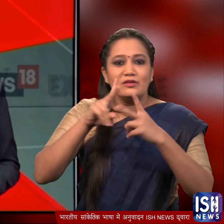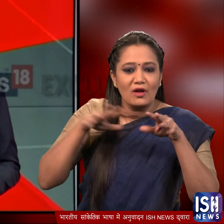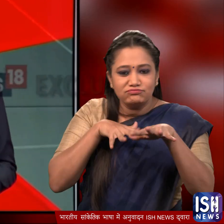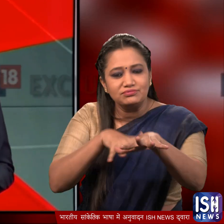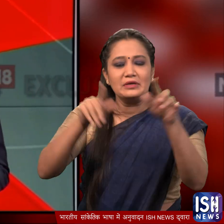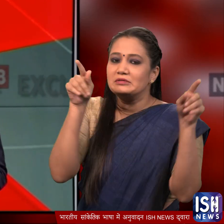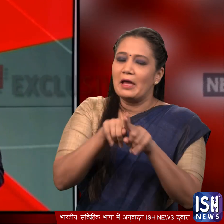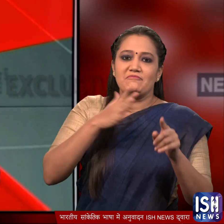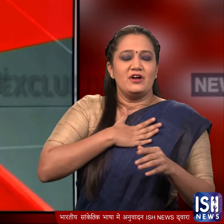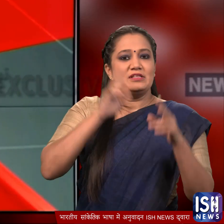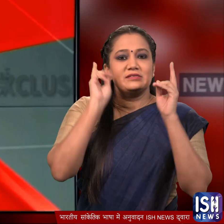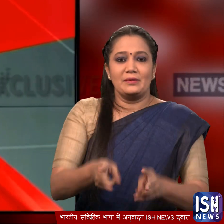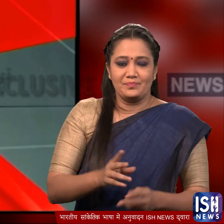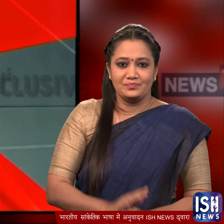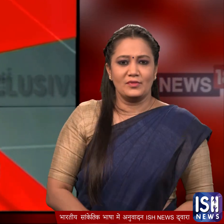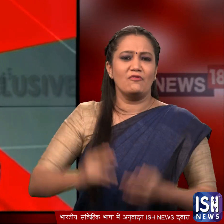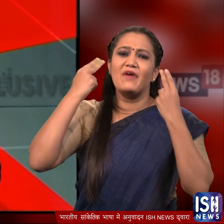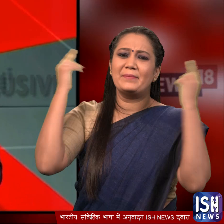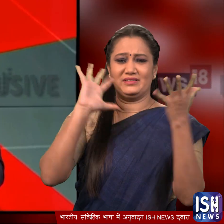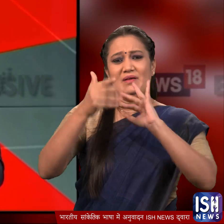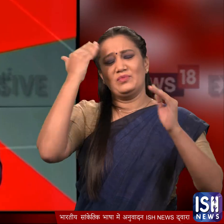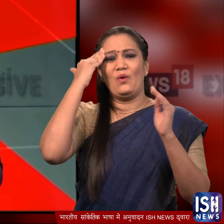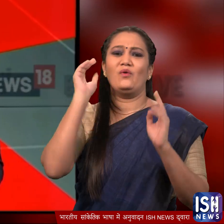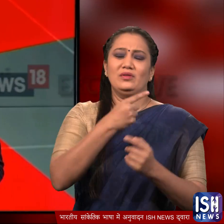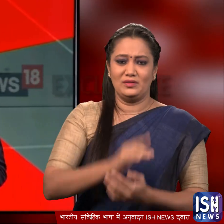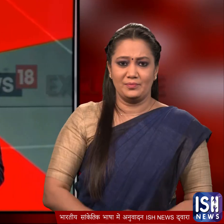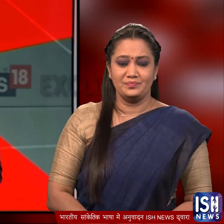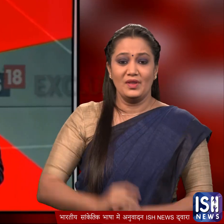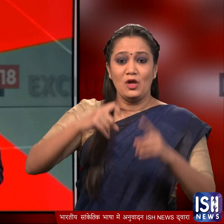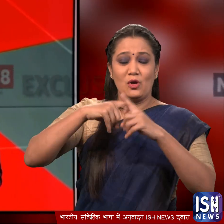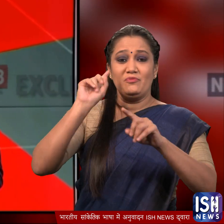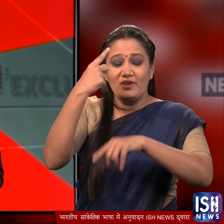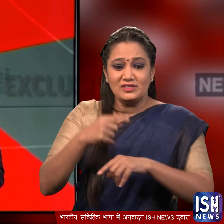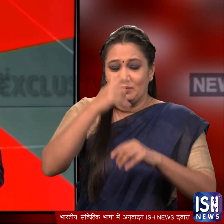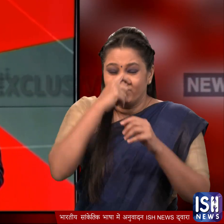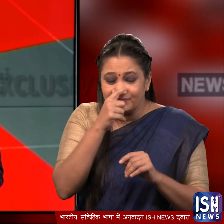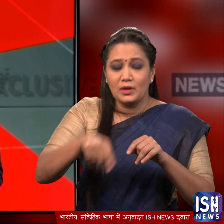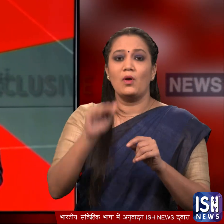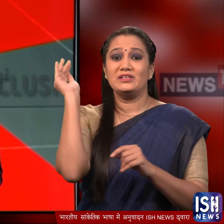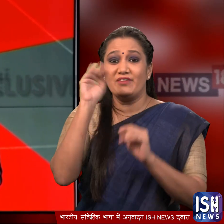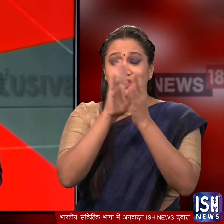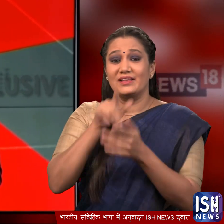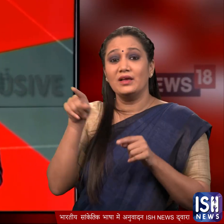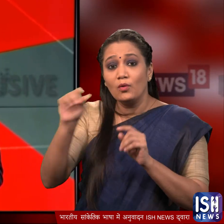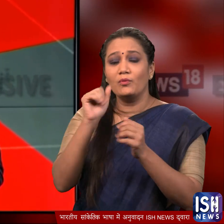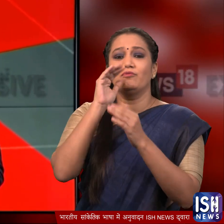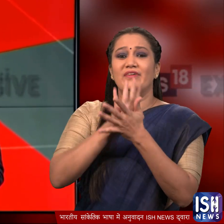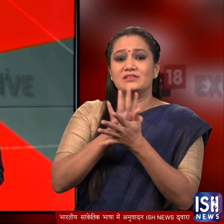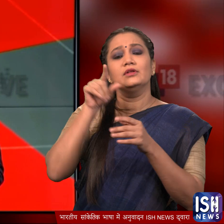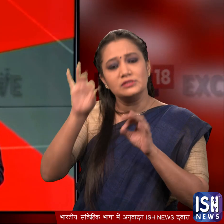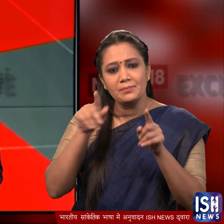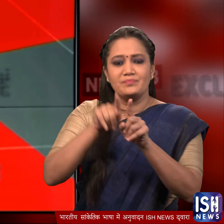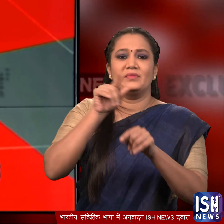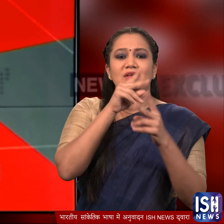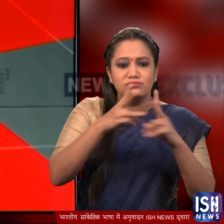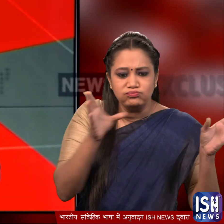साधु संतों की पेशवाई में आस्था का वही रंग दिखा जिसके लिए कुंभ पूरी दुनिया में जाना जाता है। इस बार कुंभ का पहला शाही स्नान महाशिवरात्रि के दिन होगा, जिसके